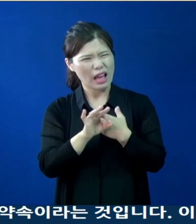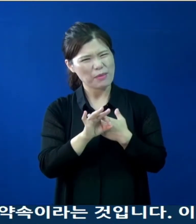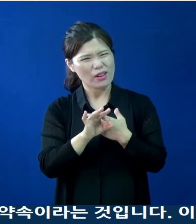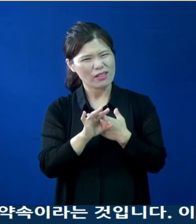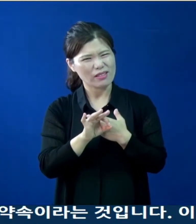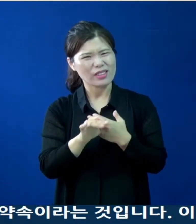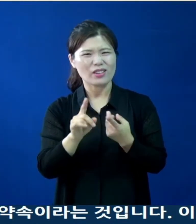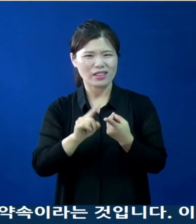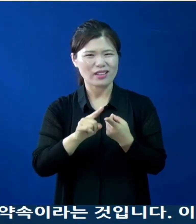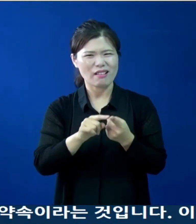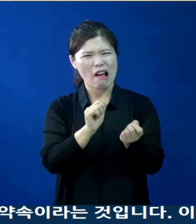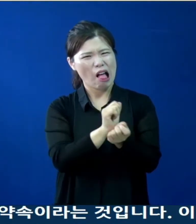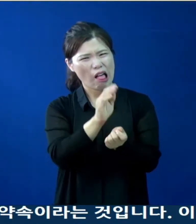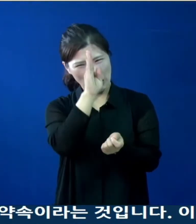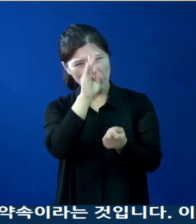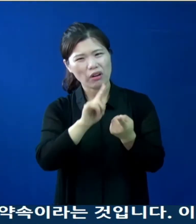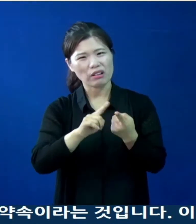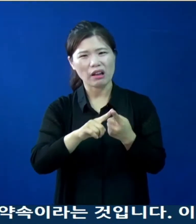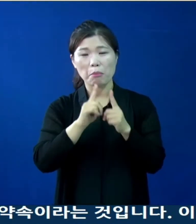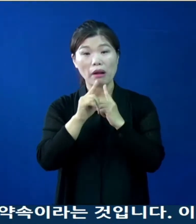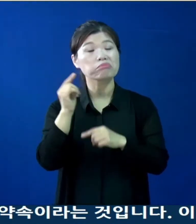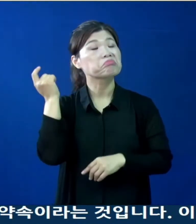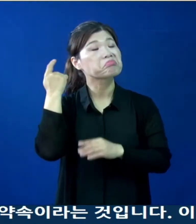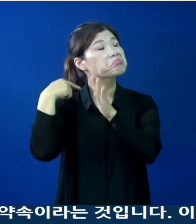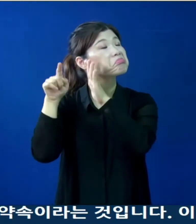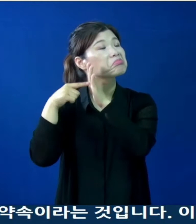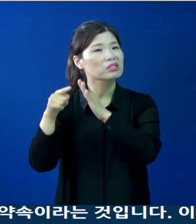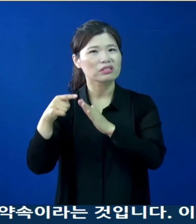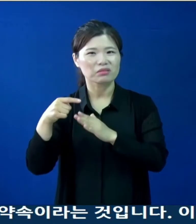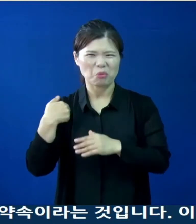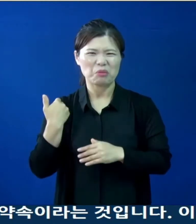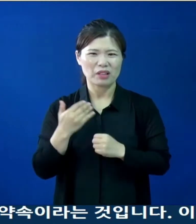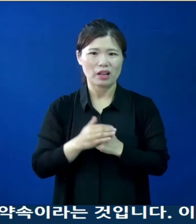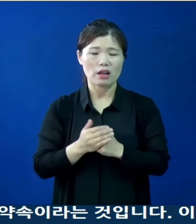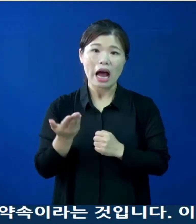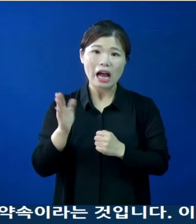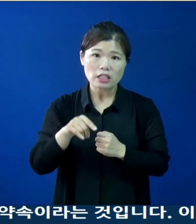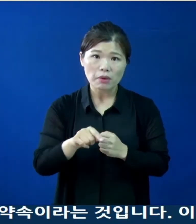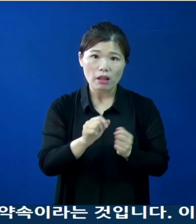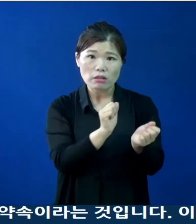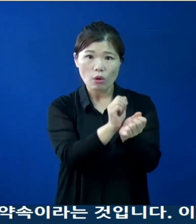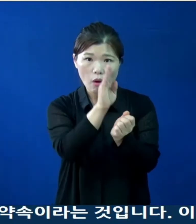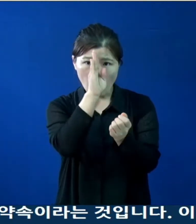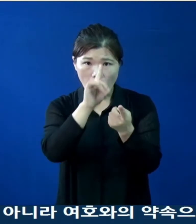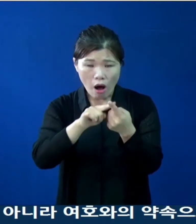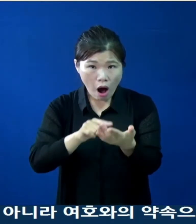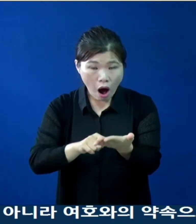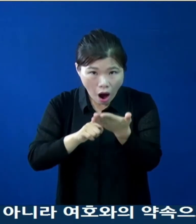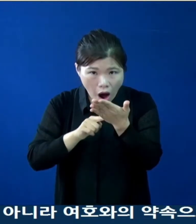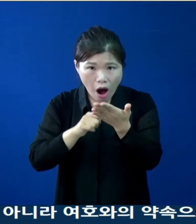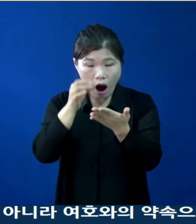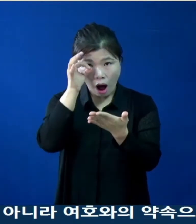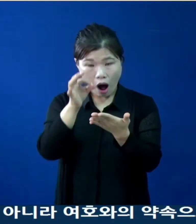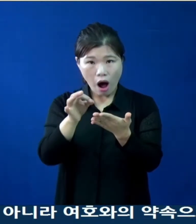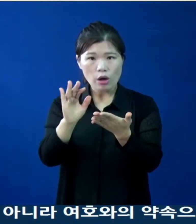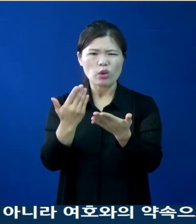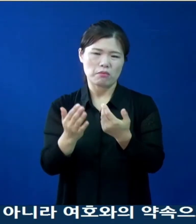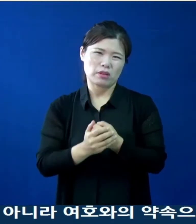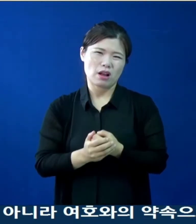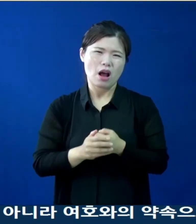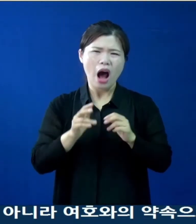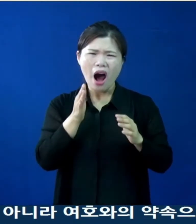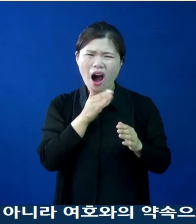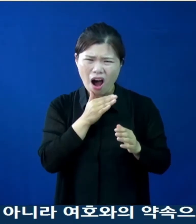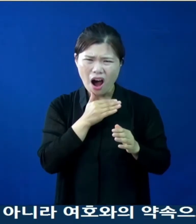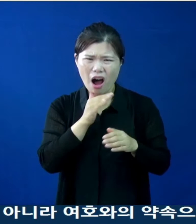잘 안 나올 것 같아요. 그런데 코로나라는 상황 속에서 이 말씀은, 야, 성경에 이런 말씀이 있구나, 성경이 지금 나의 삶에